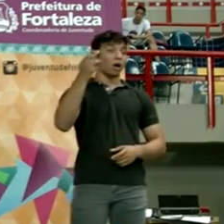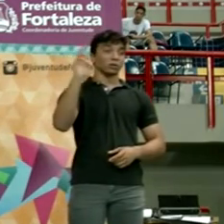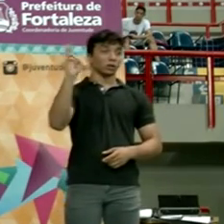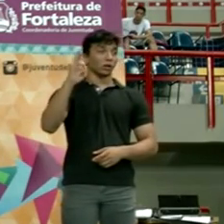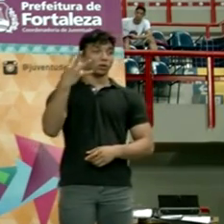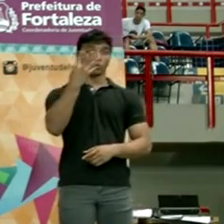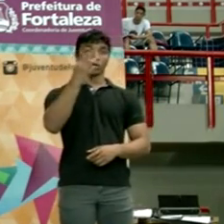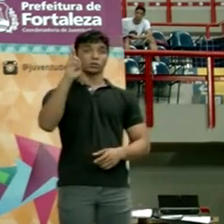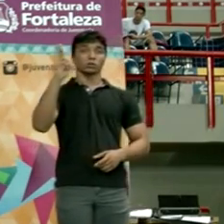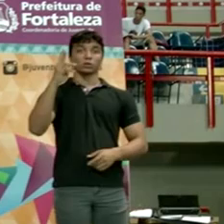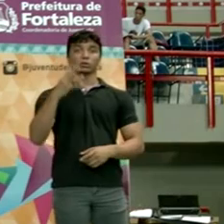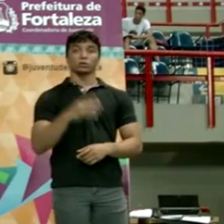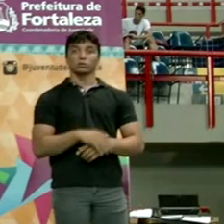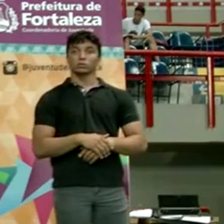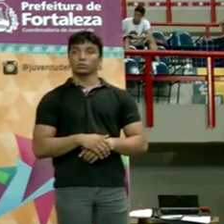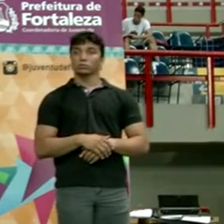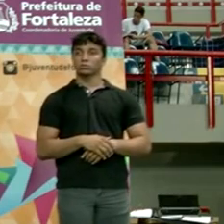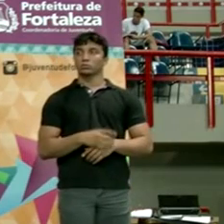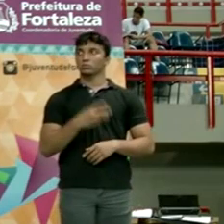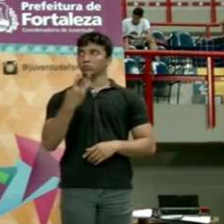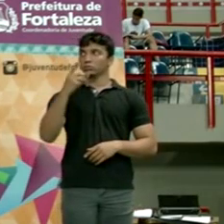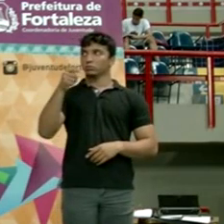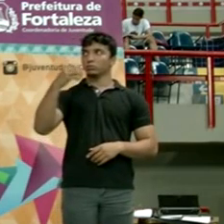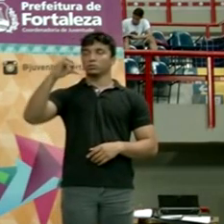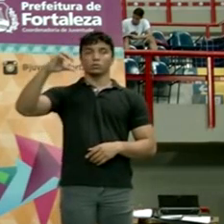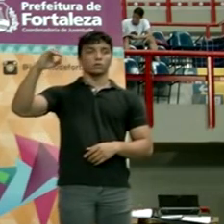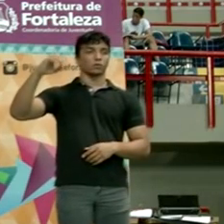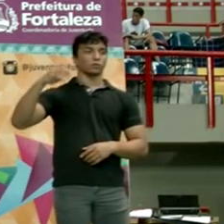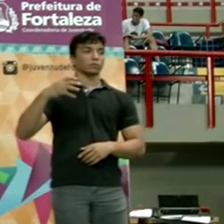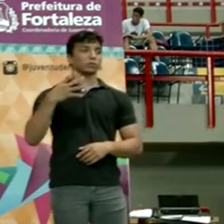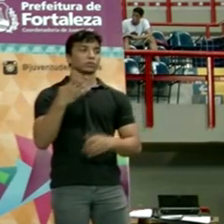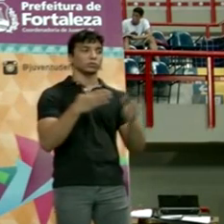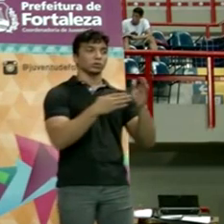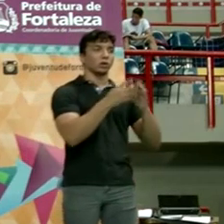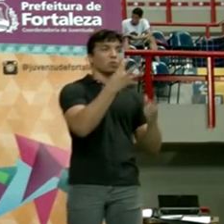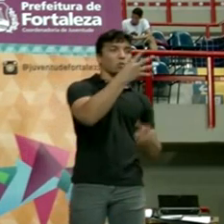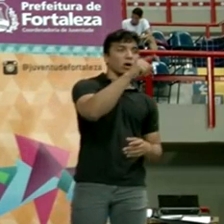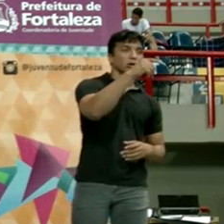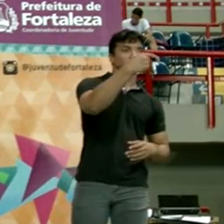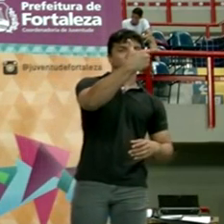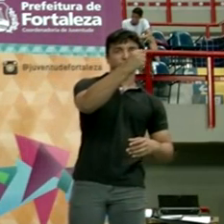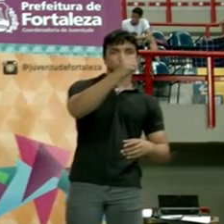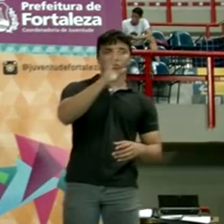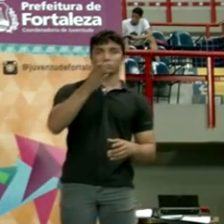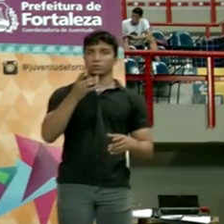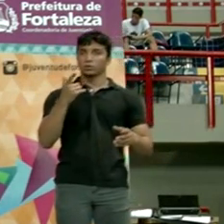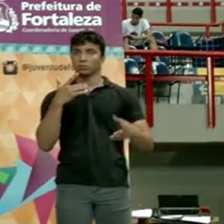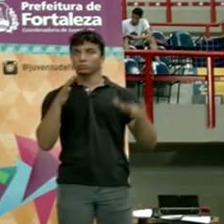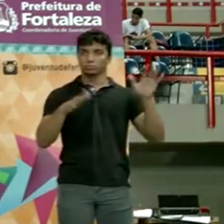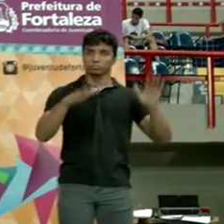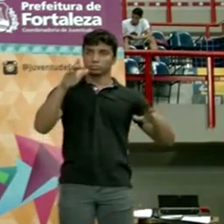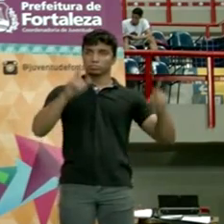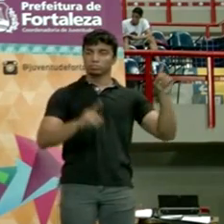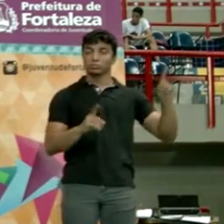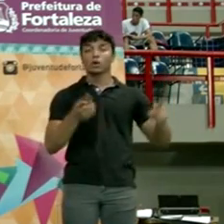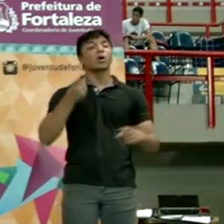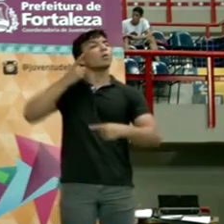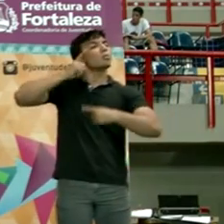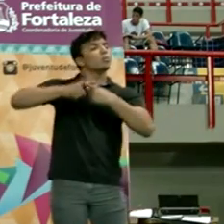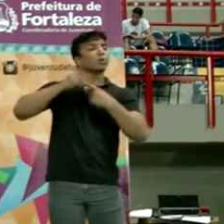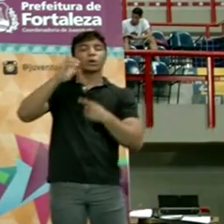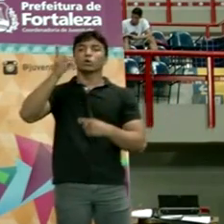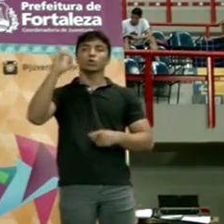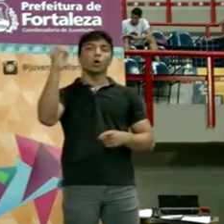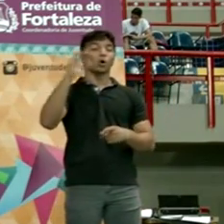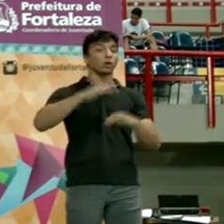R$4. Caiu agora um pouquinho, está R$3,90, né? Chegou a 4,20. Vejam, por que o